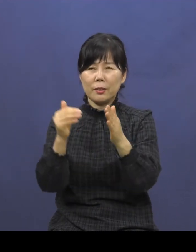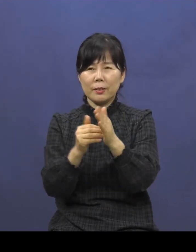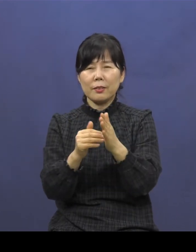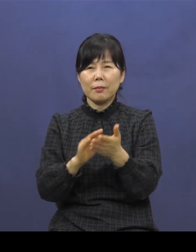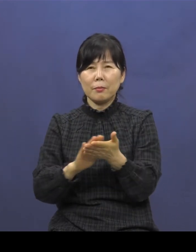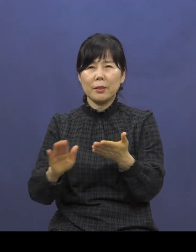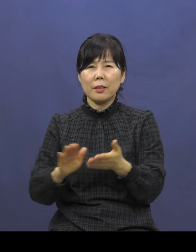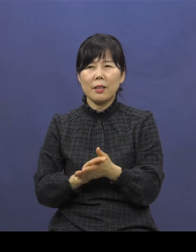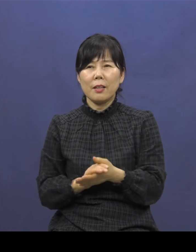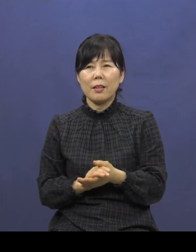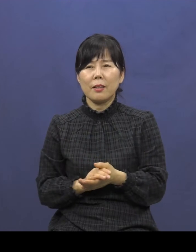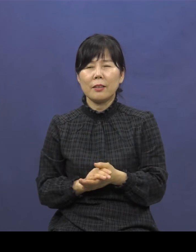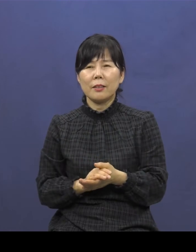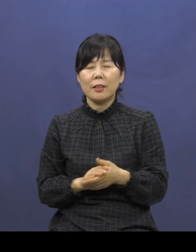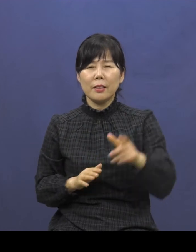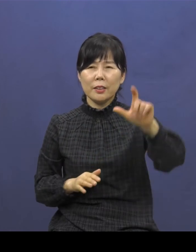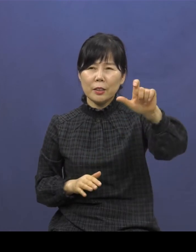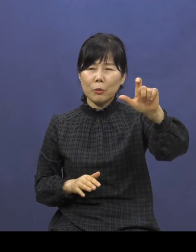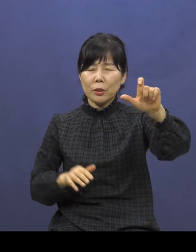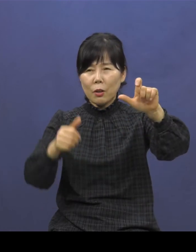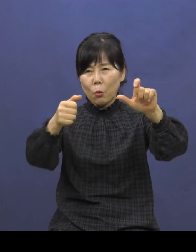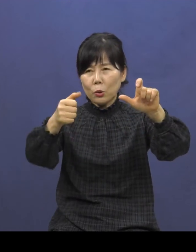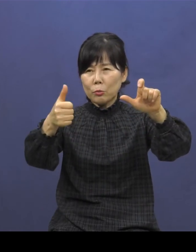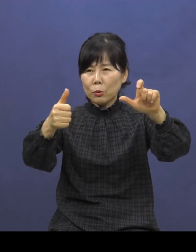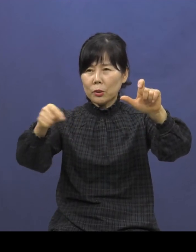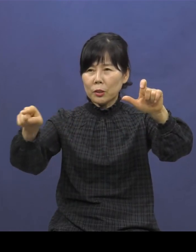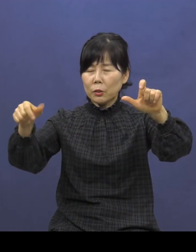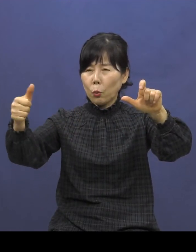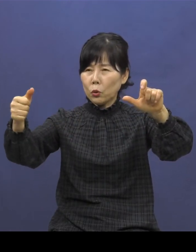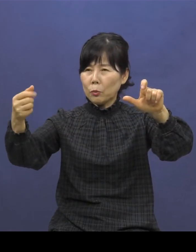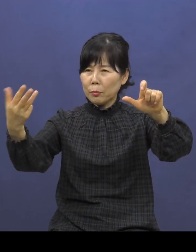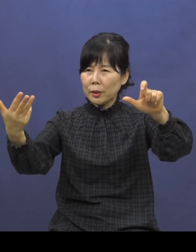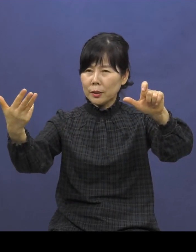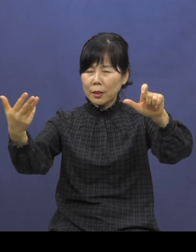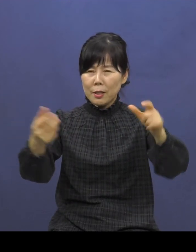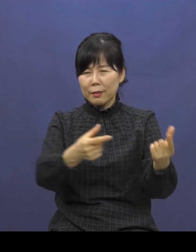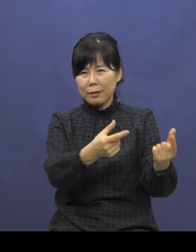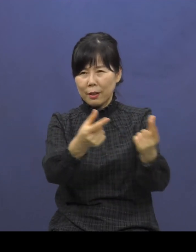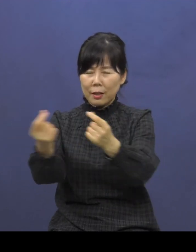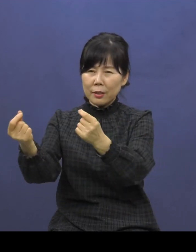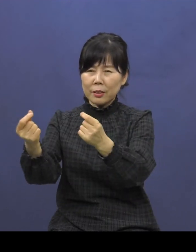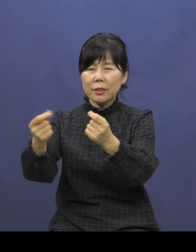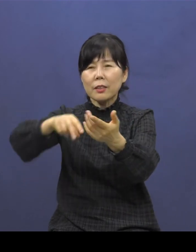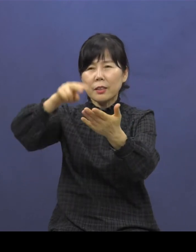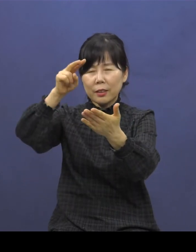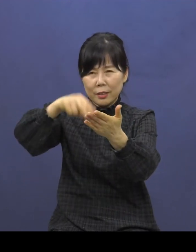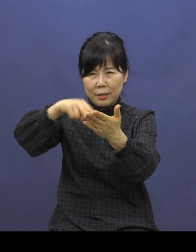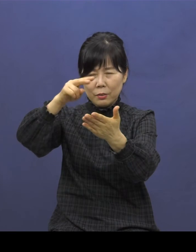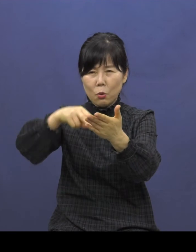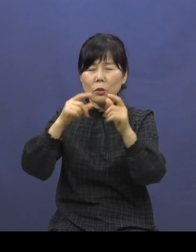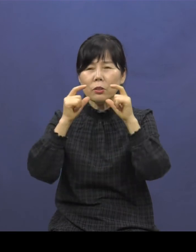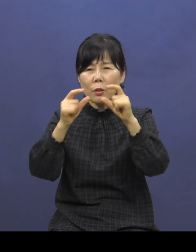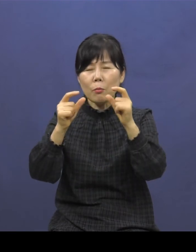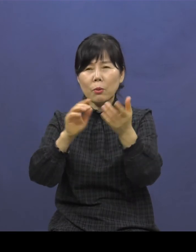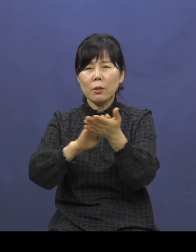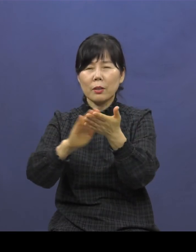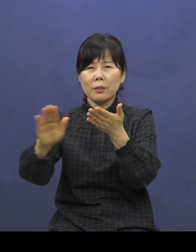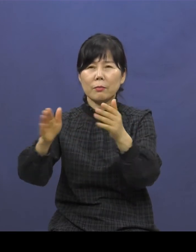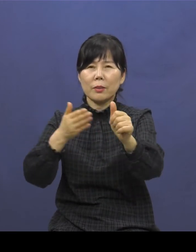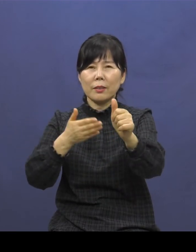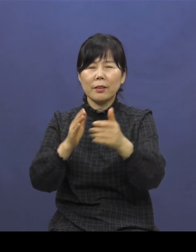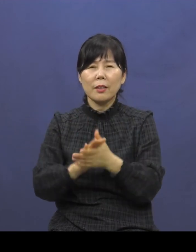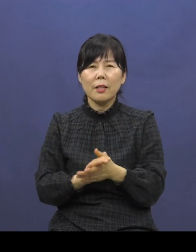마치도록 하겠습니다. 55절로 58절 말씀, 고린도서 15장 55절, 58절 말씀을 함께 한 목소리로